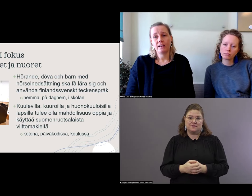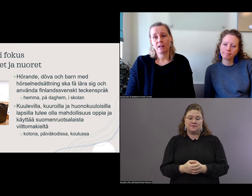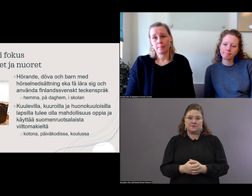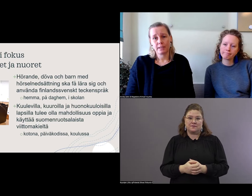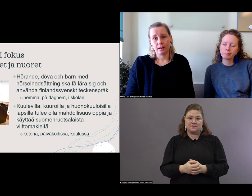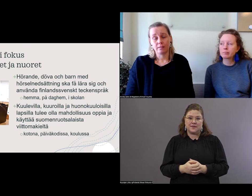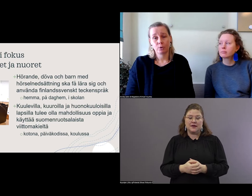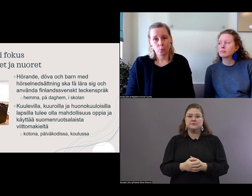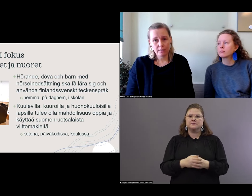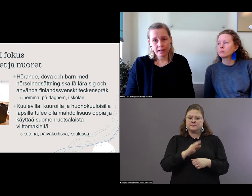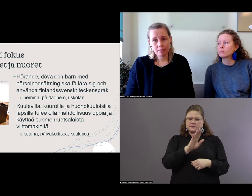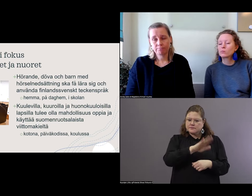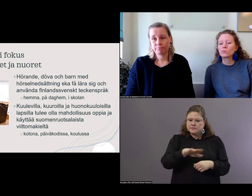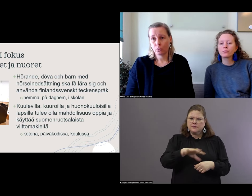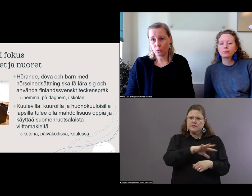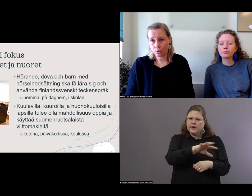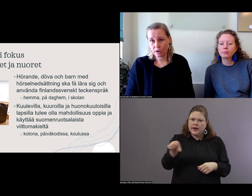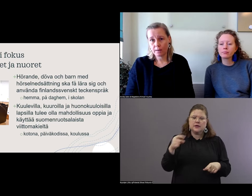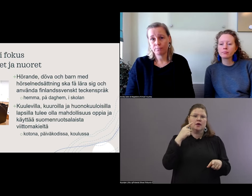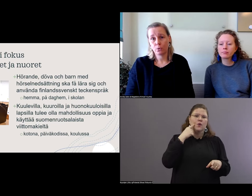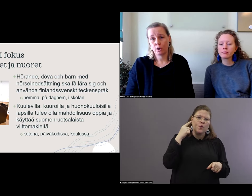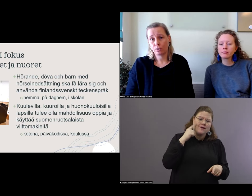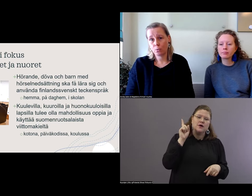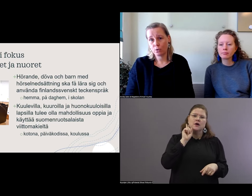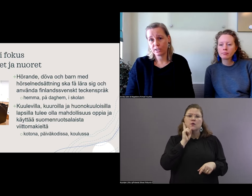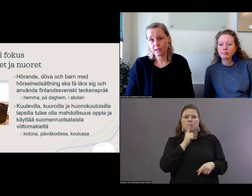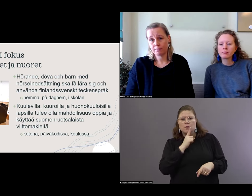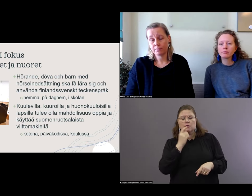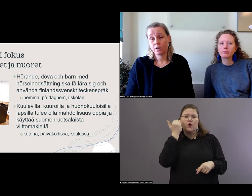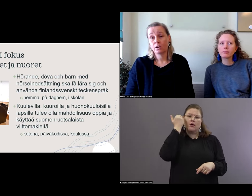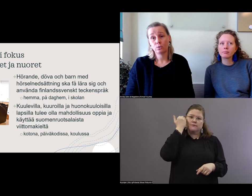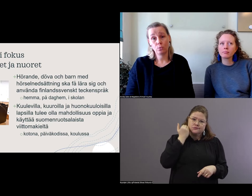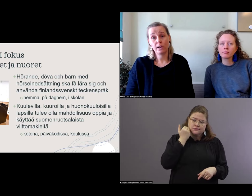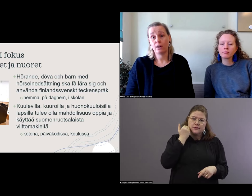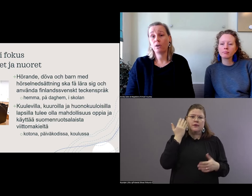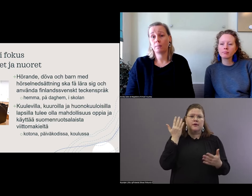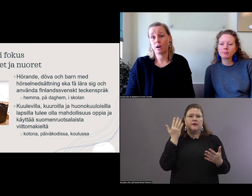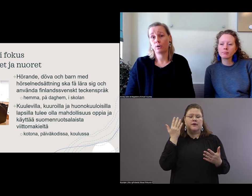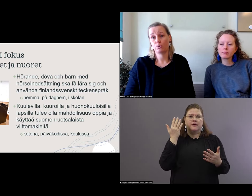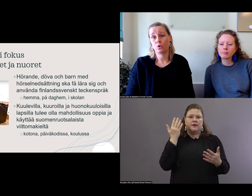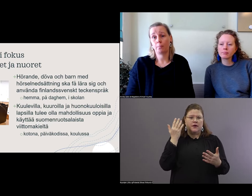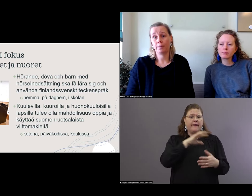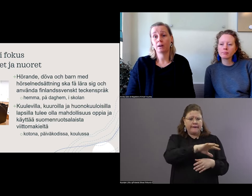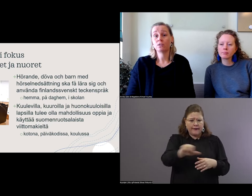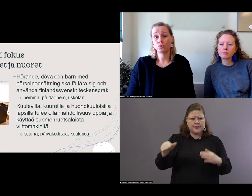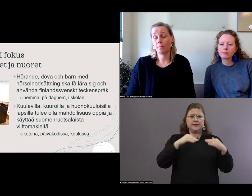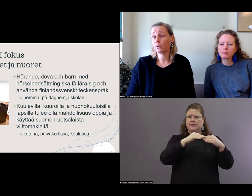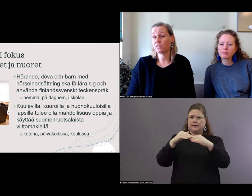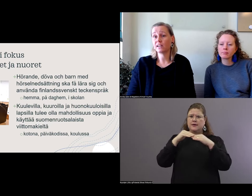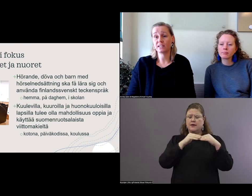Eli kaikilla lapsilla, kuulevilla, kuuroilla, huonokuulosilla tulee olla mahdollisuus